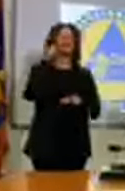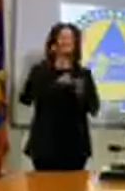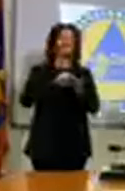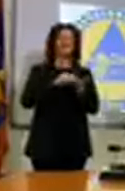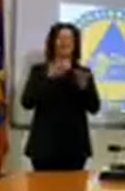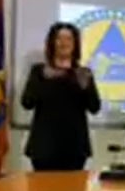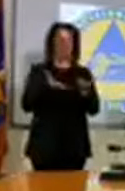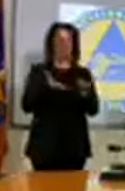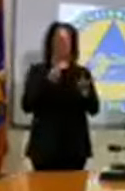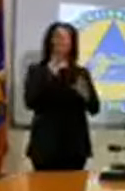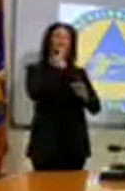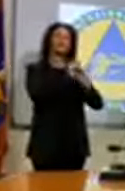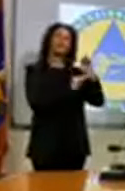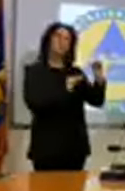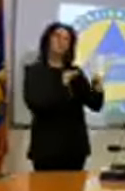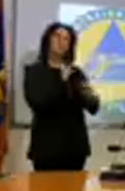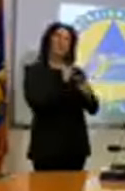prego, magari